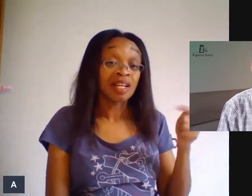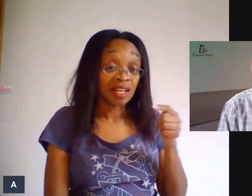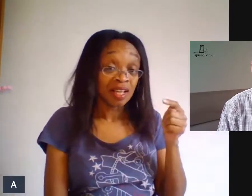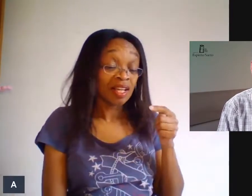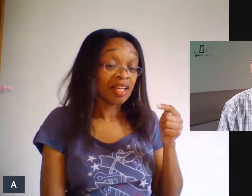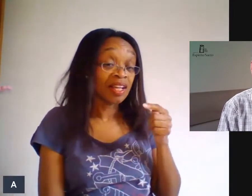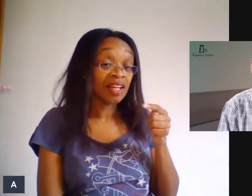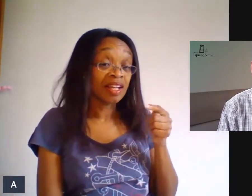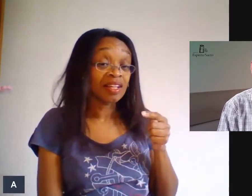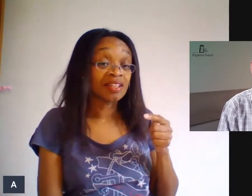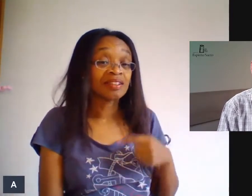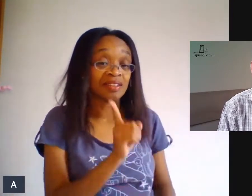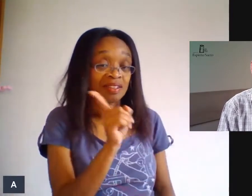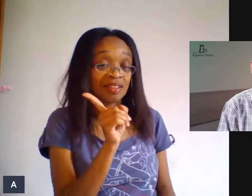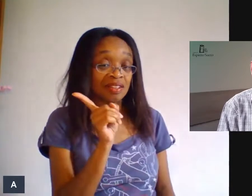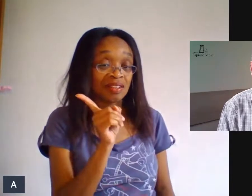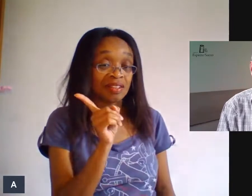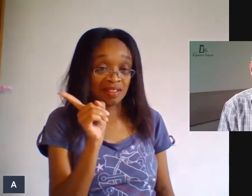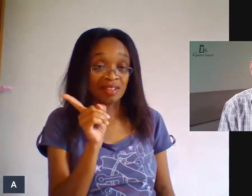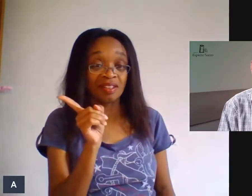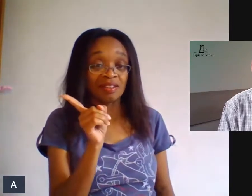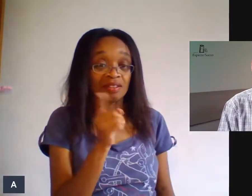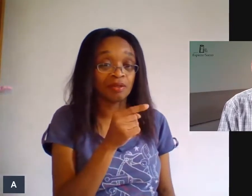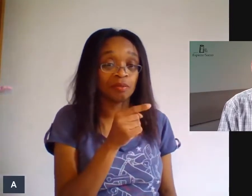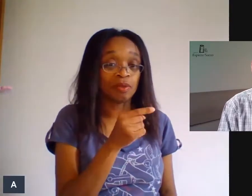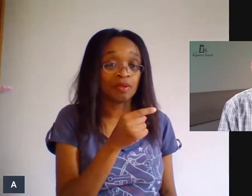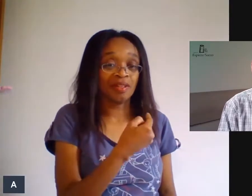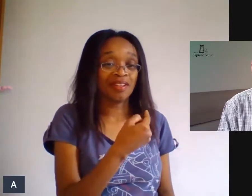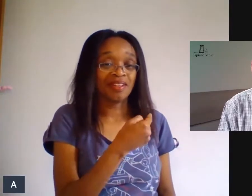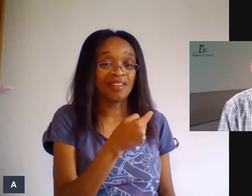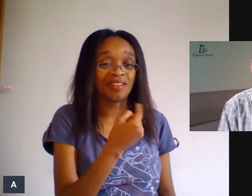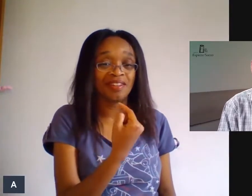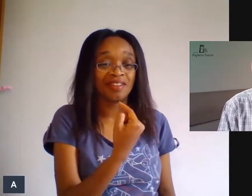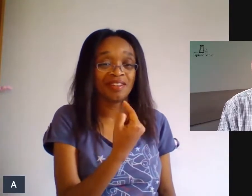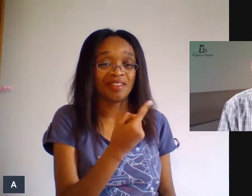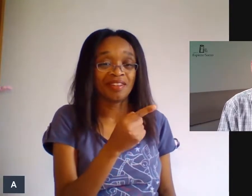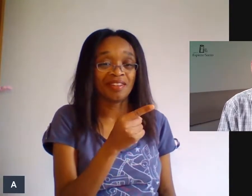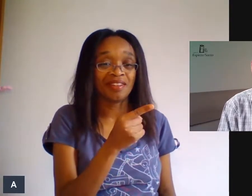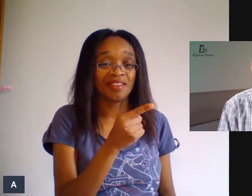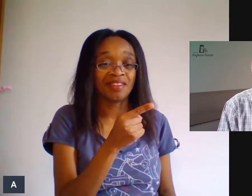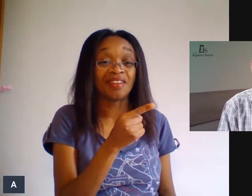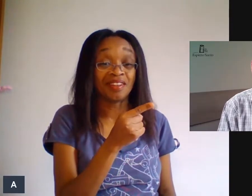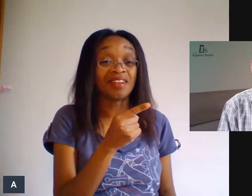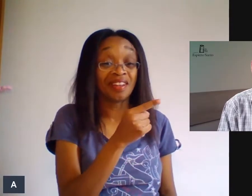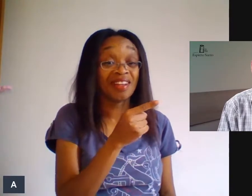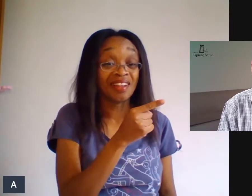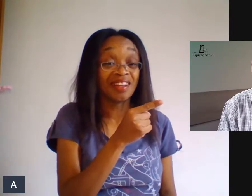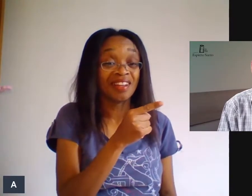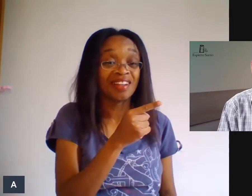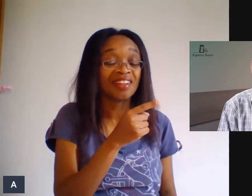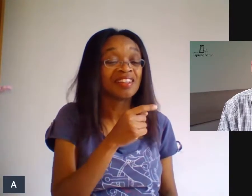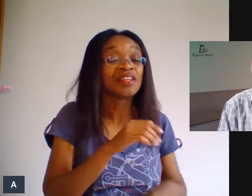em relação ao matrimônio. Estava comentando agora há pouco com meu amigo Júlio aqui.